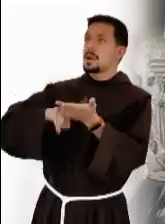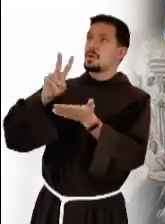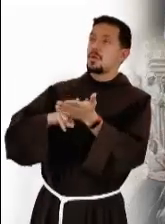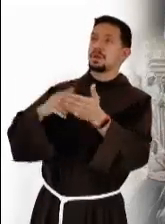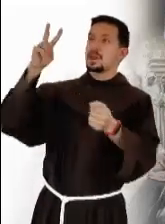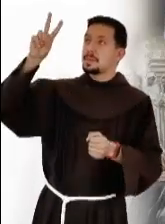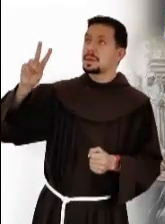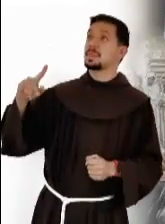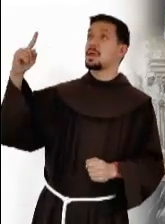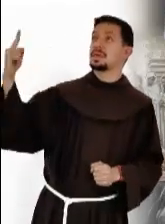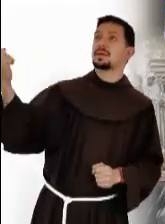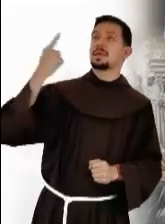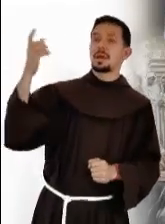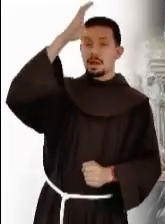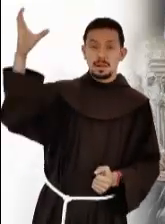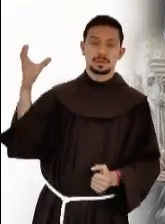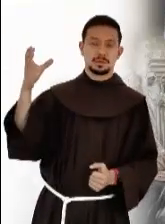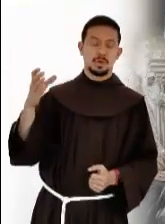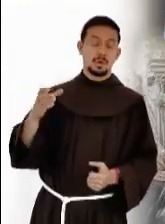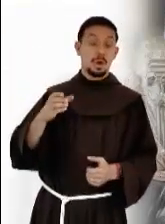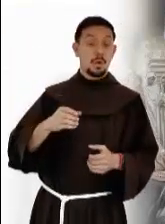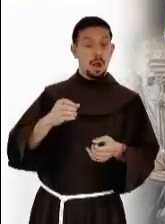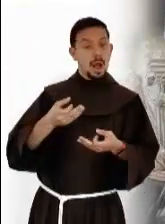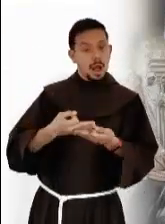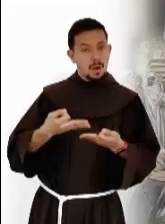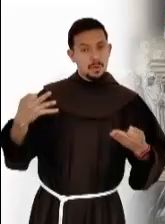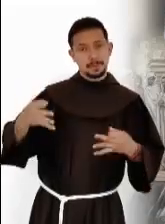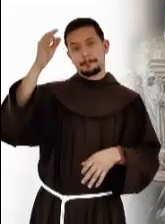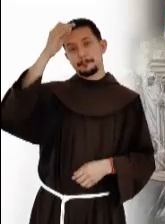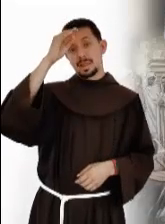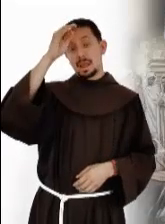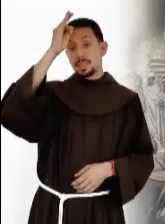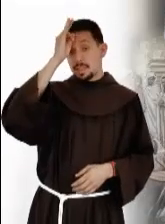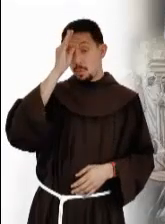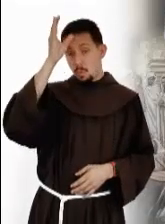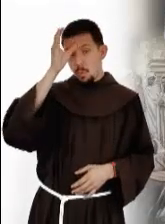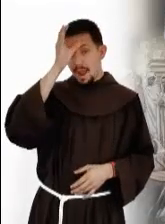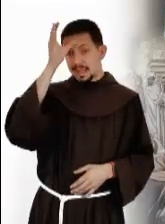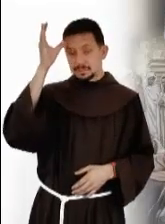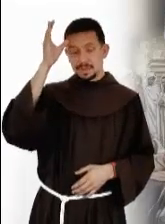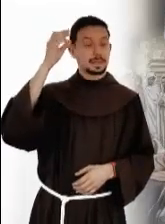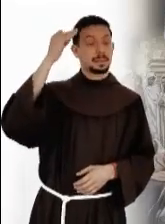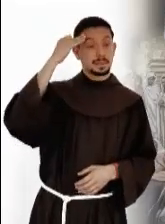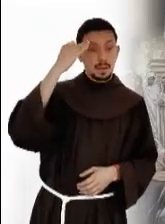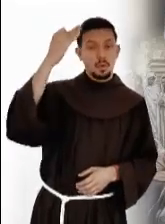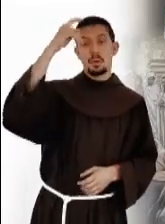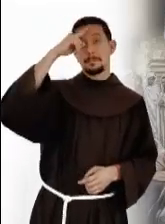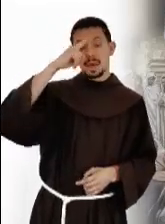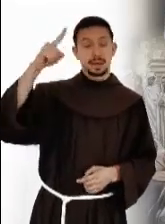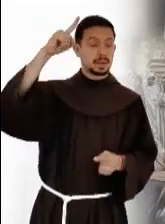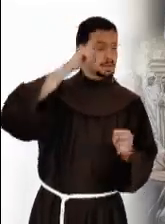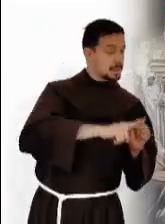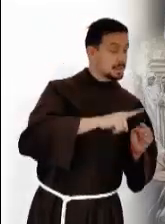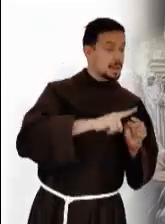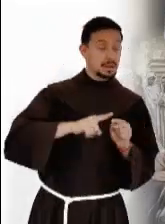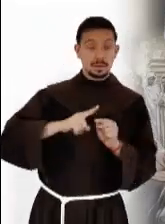Es tiempo de cuaresma, es tiempo de despojarnos de todas nuestras prevenciones y prejuicios, abrir el